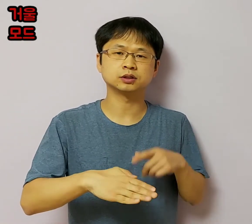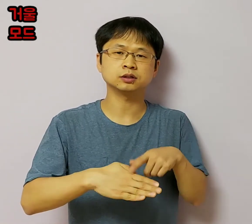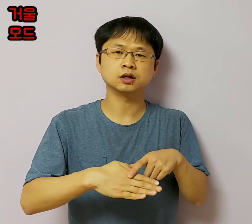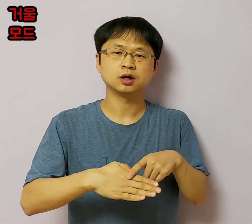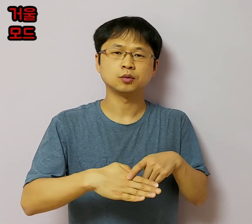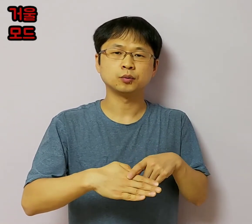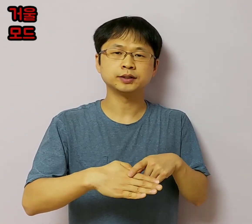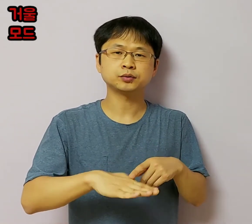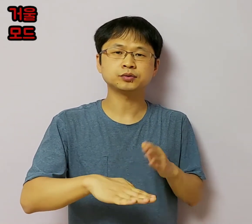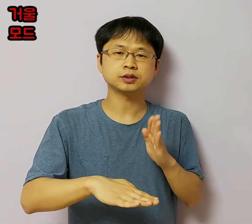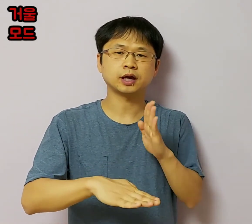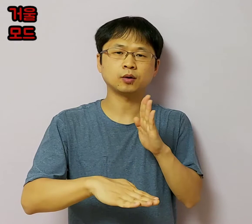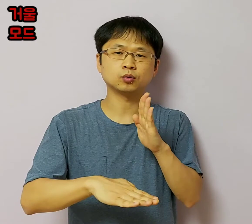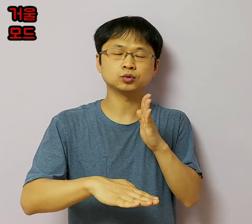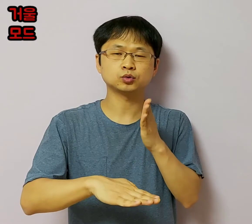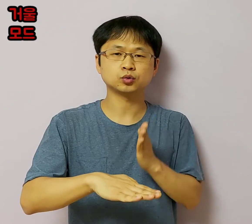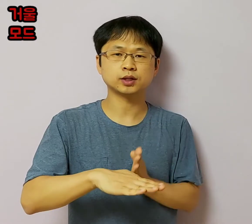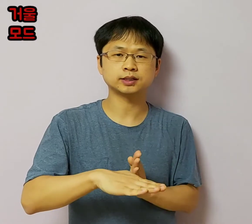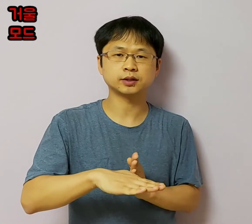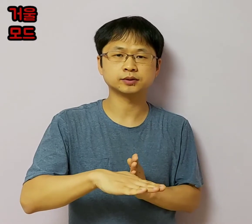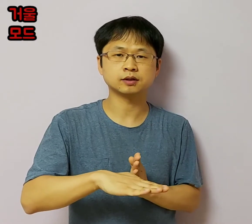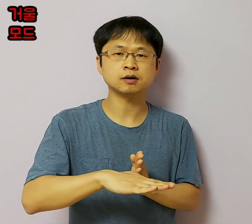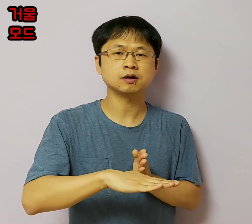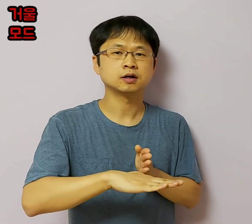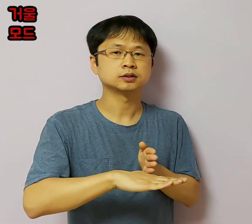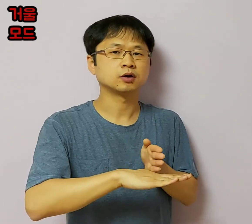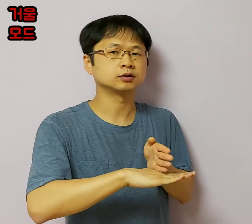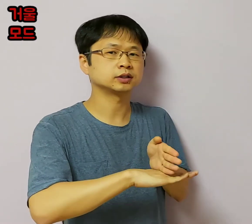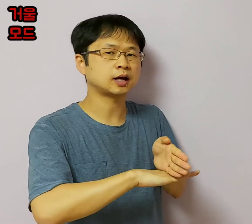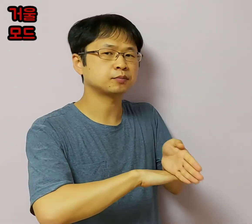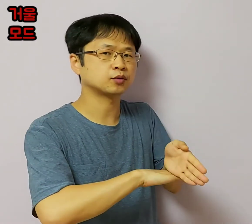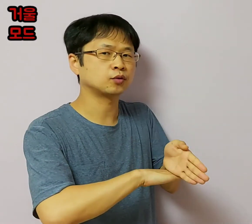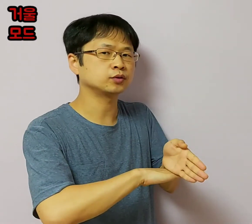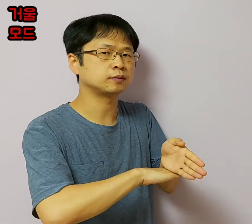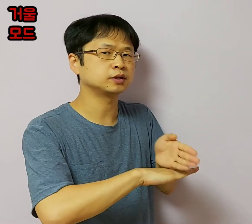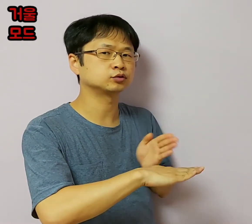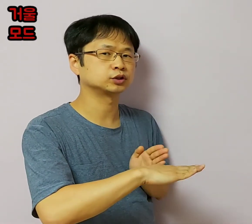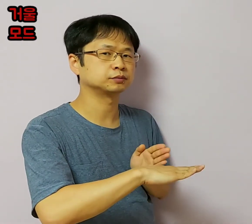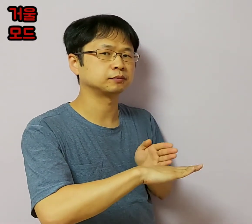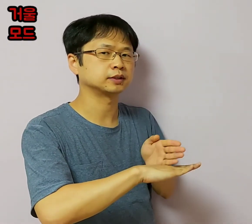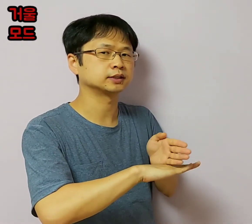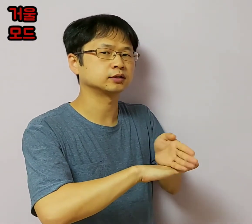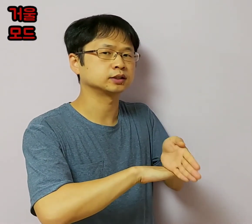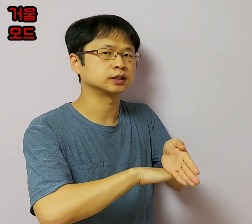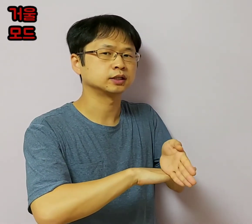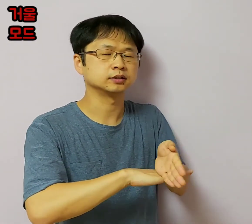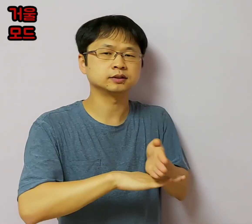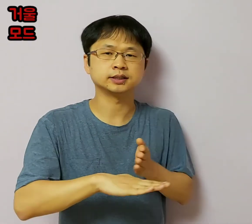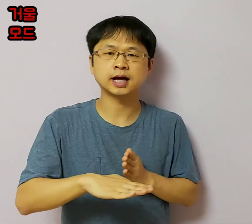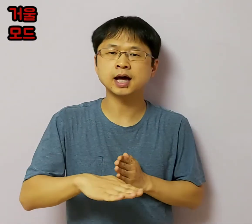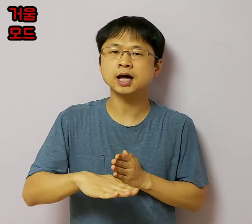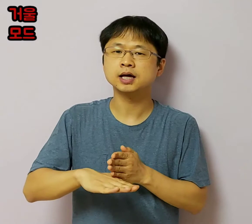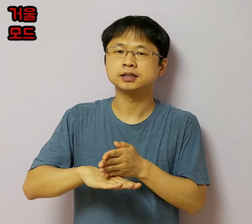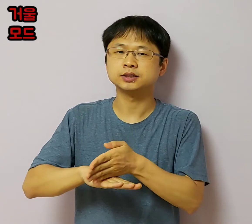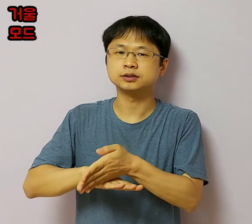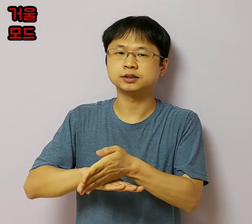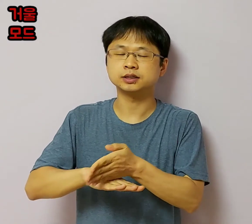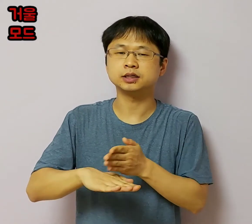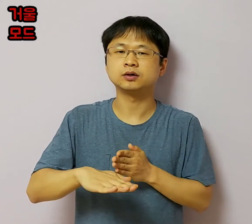수어는 왼손등에 오른손 손날을 세워서 천천히 앞으로 내밀어 주시면 됩니다. 천천히 느리다, 천천히